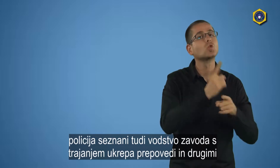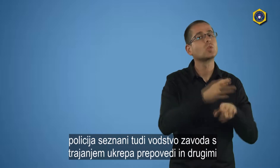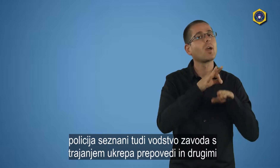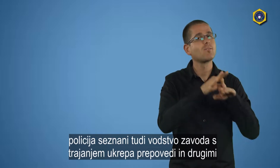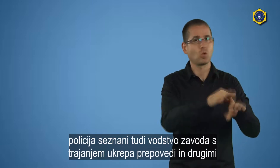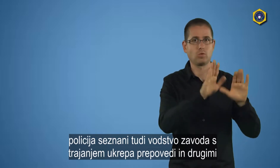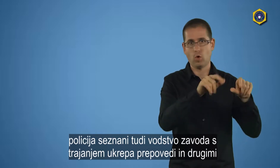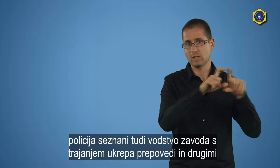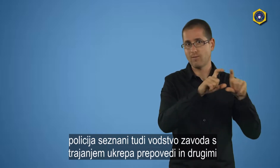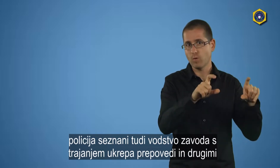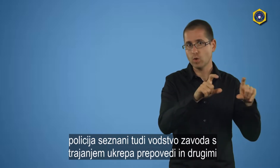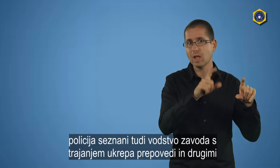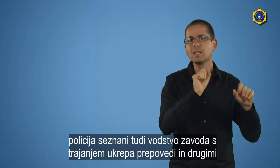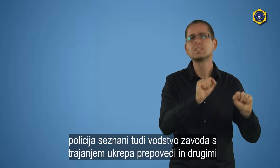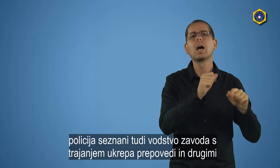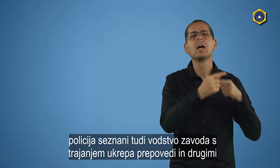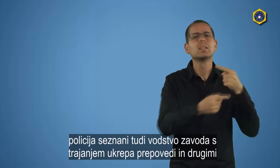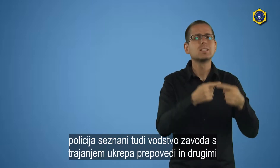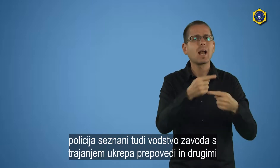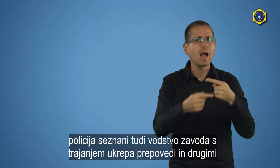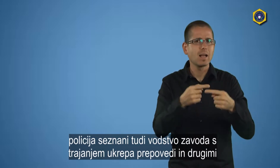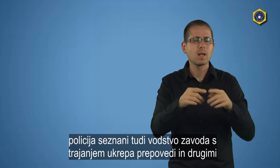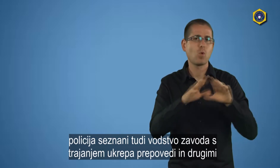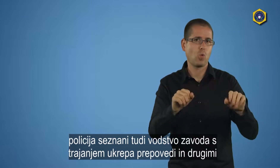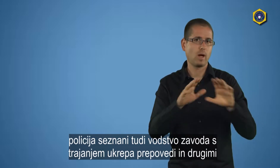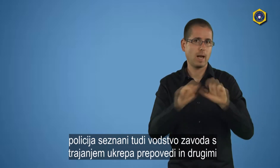s trajanjem ukrepa prepovedi in drugimi podatki,